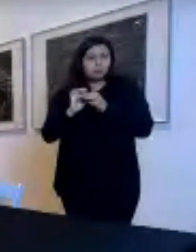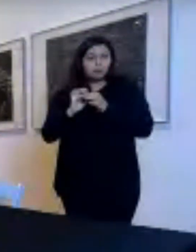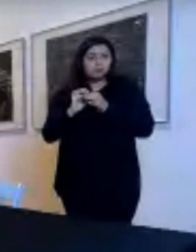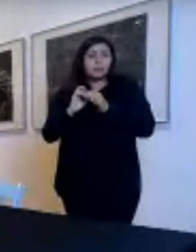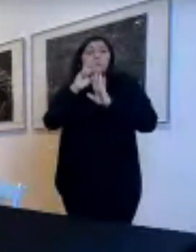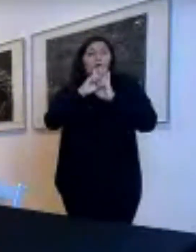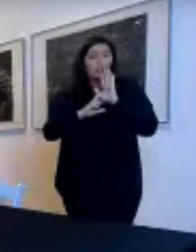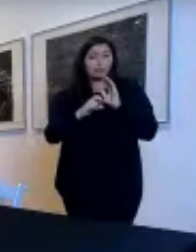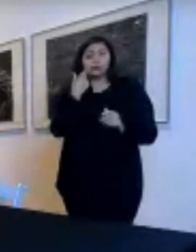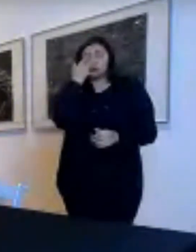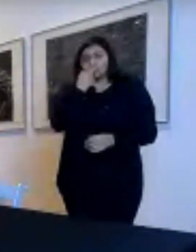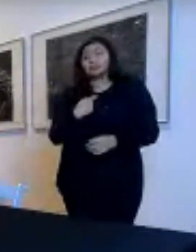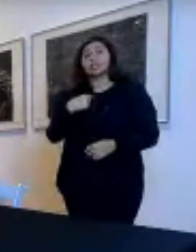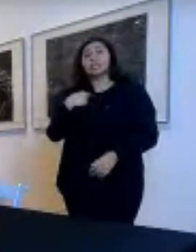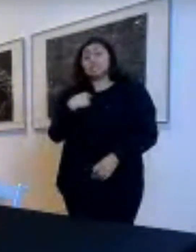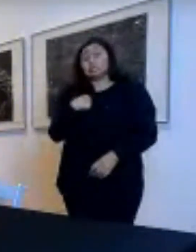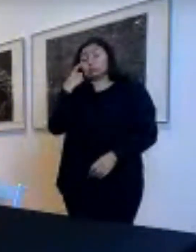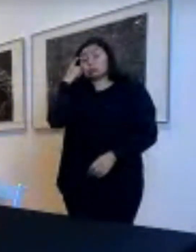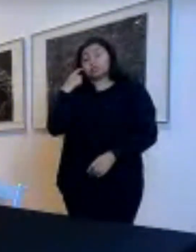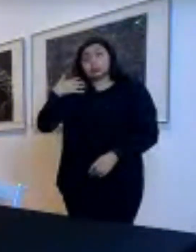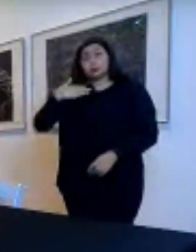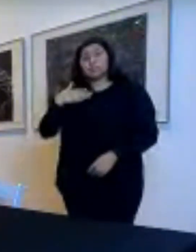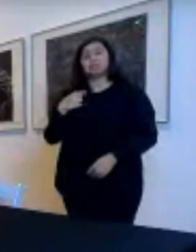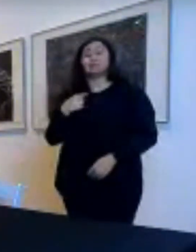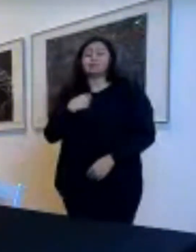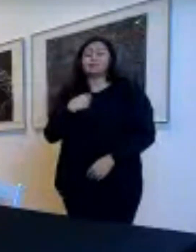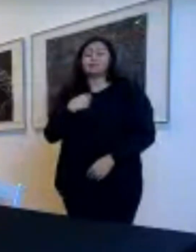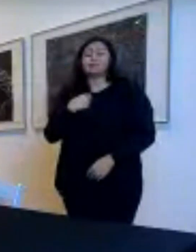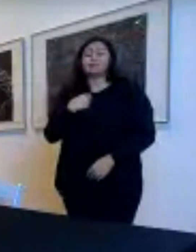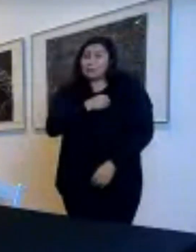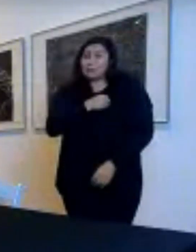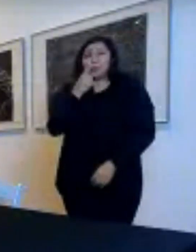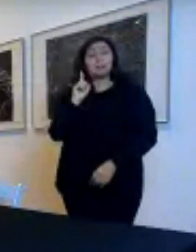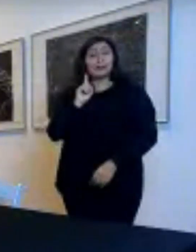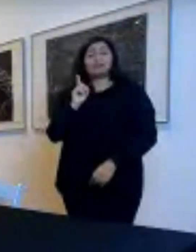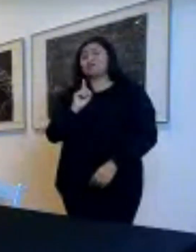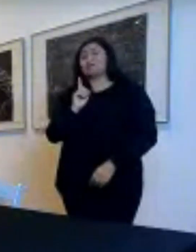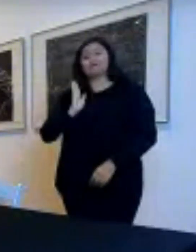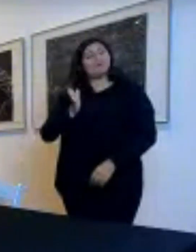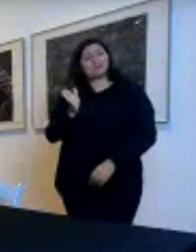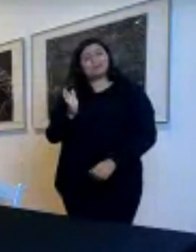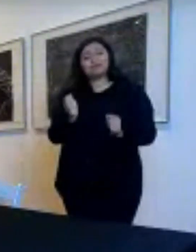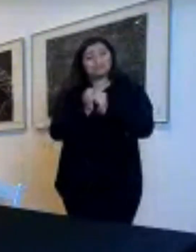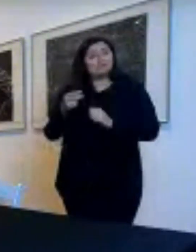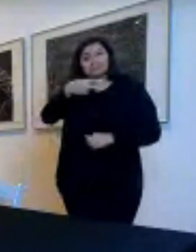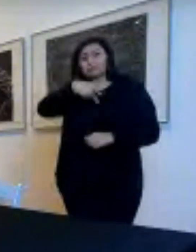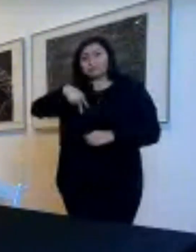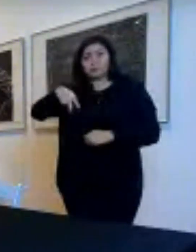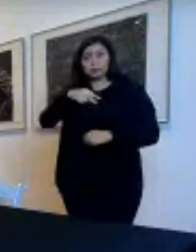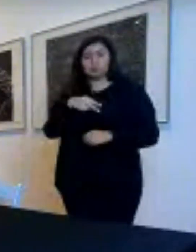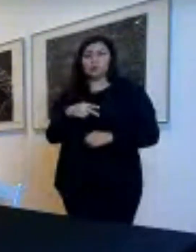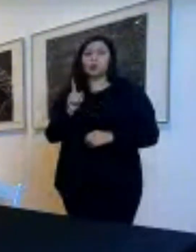de toda consideración. Yo lo lamento mucho, pero ella no va a seguir con nosotros. Al